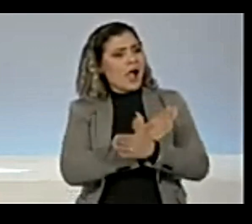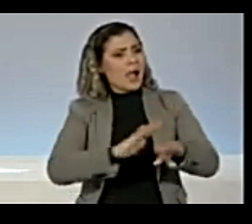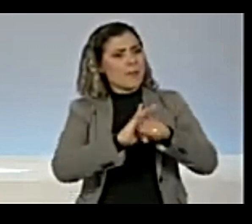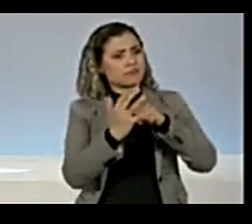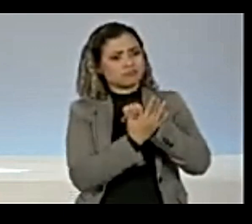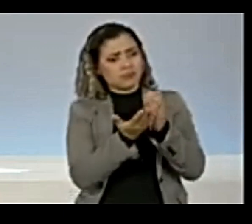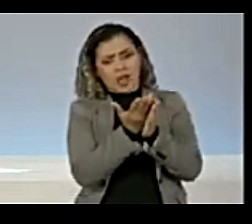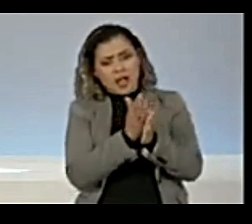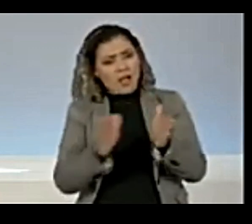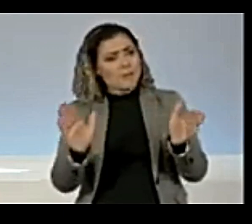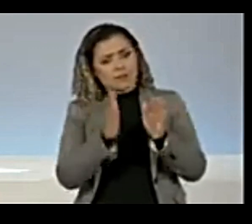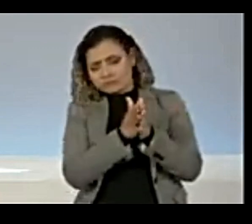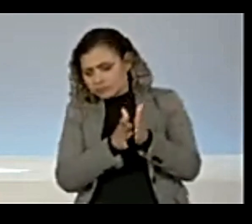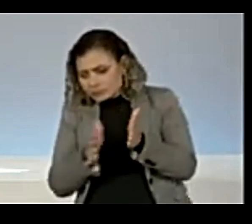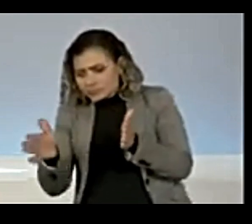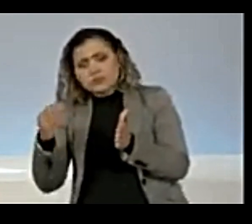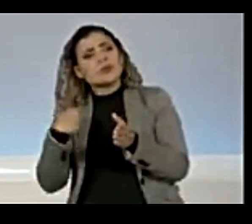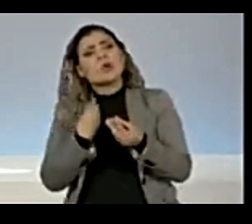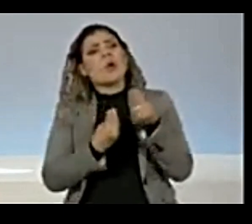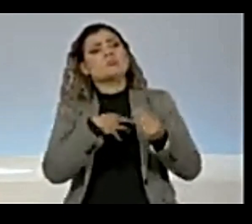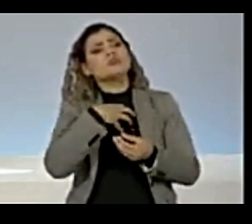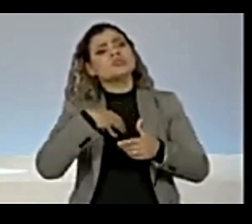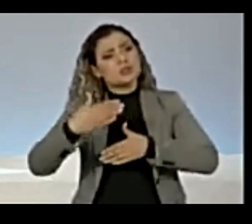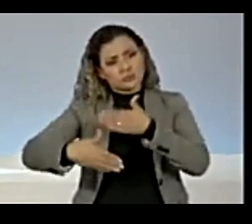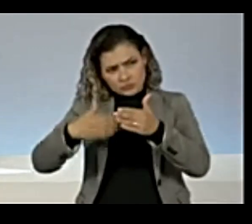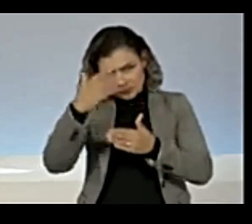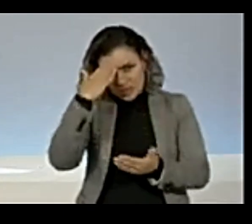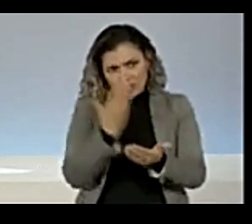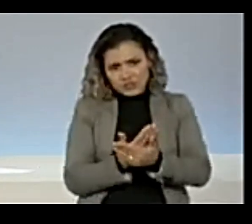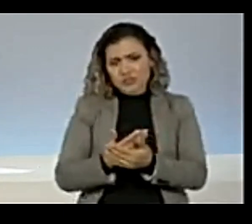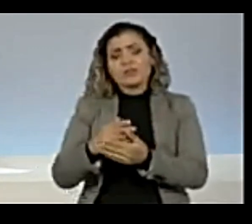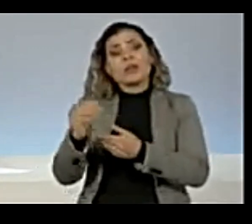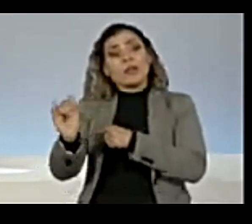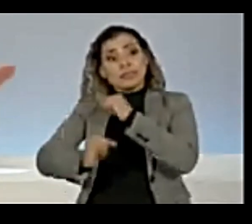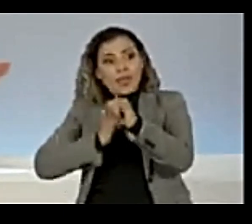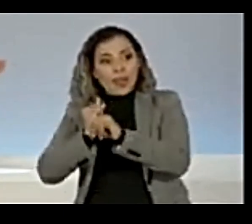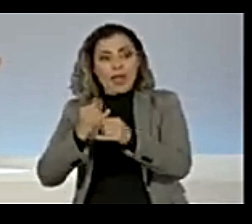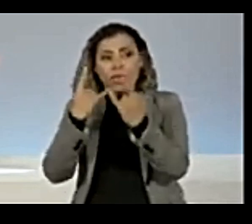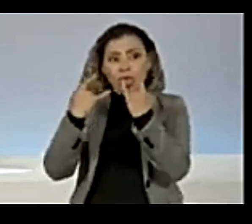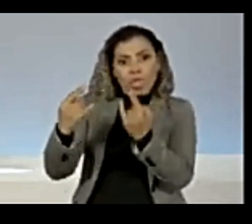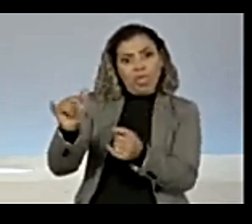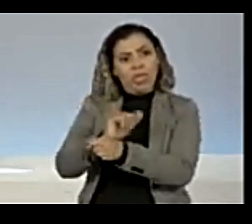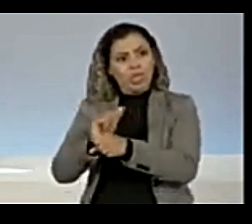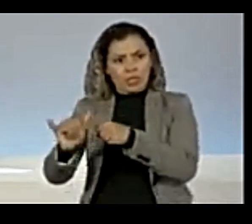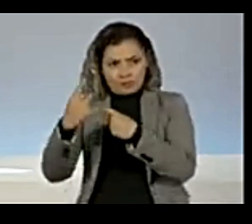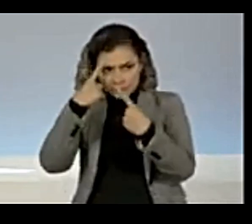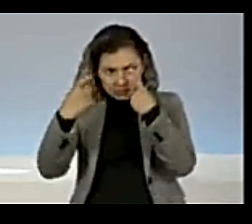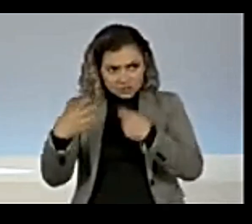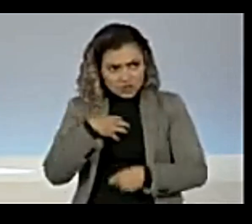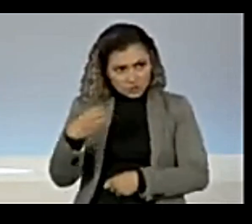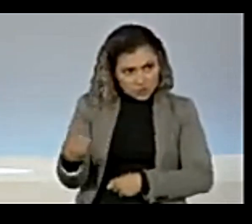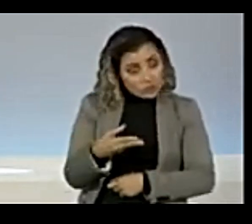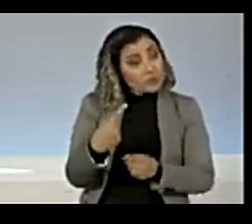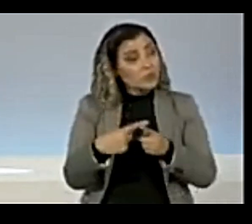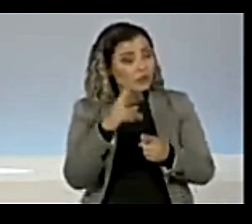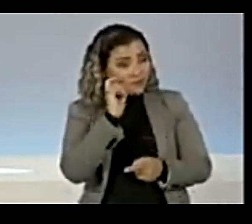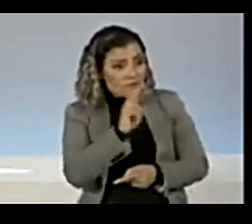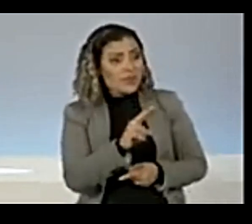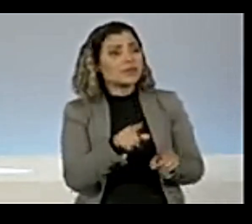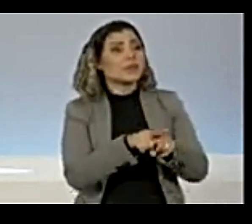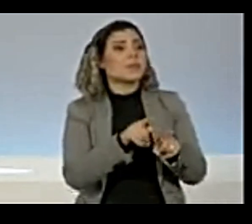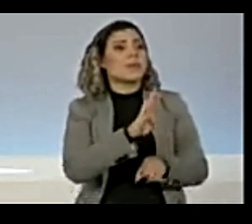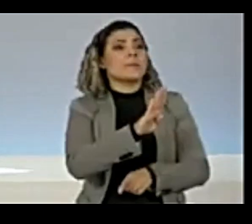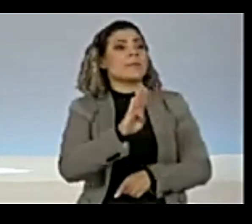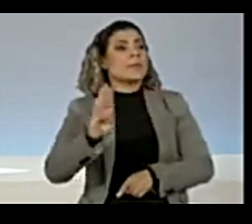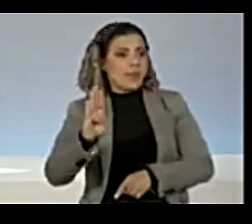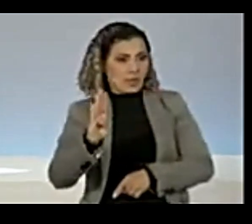já consegue ver algum movimento nesse meio? Porque as pessoas vão ter que se reinventar. Hoje, quem sai, por exemplo, do Big Brother,